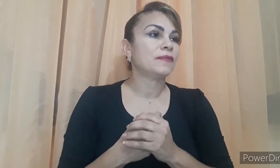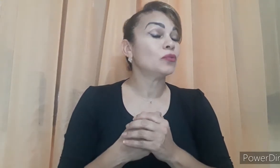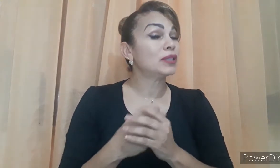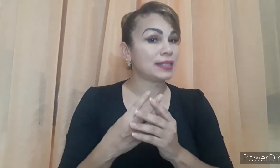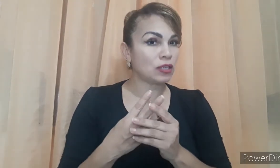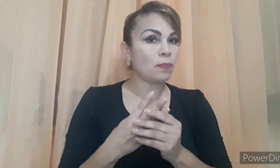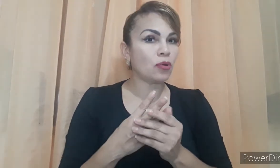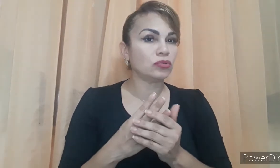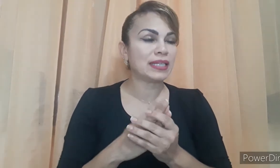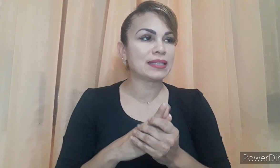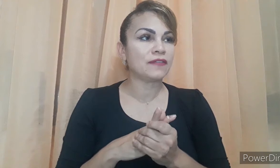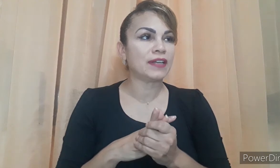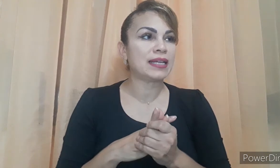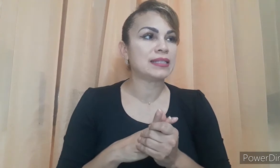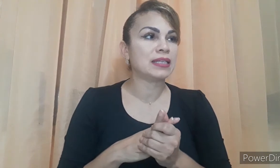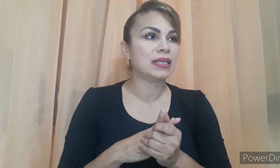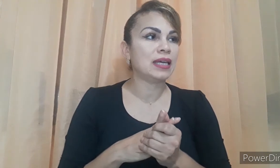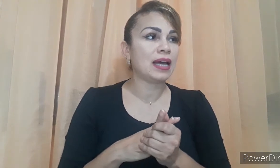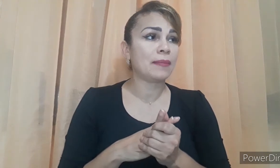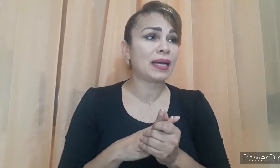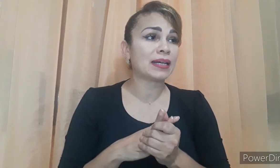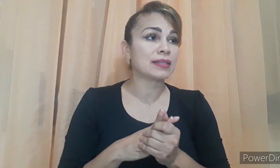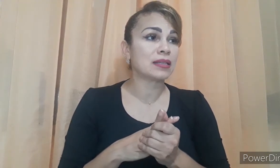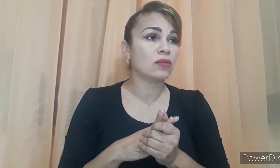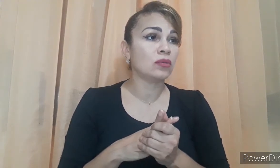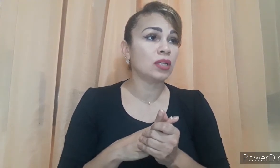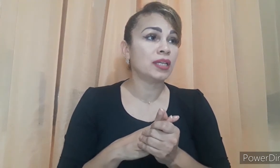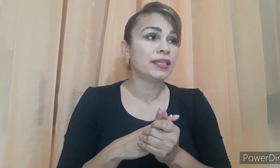o terceiro ponto nessa frase, que é a marcação